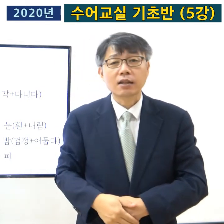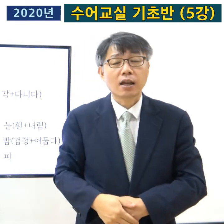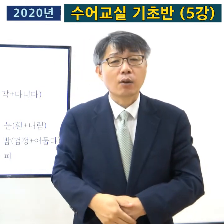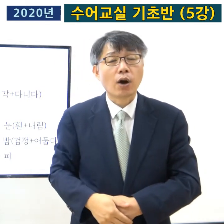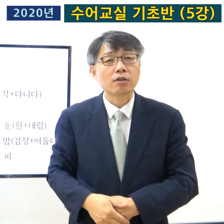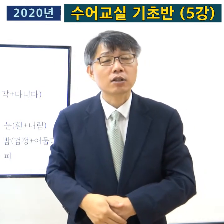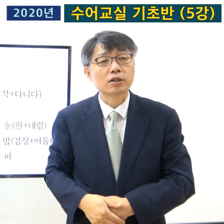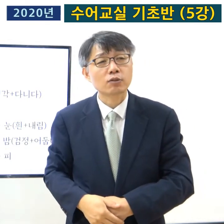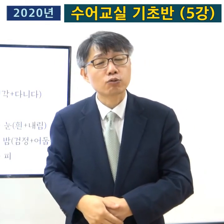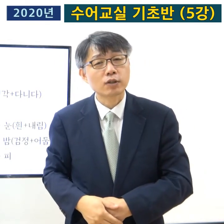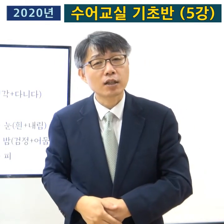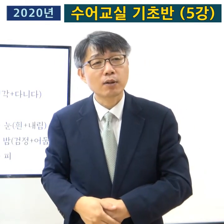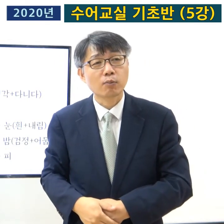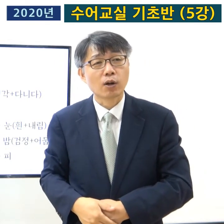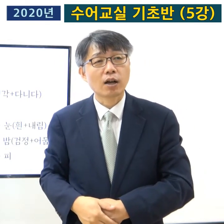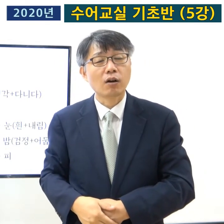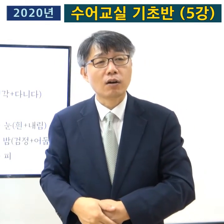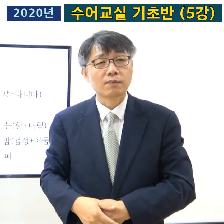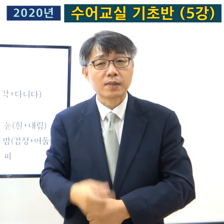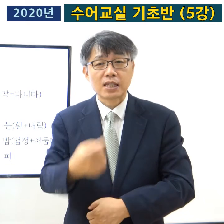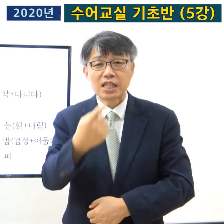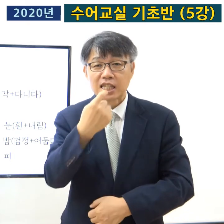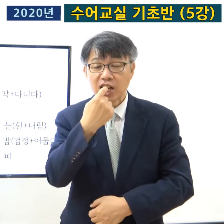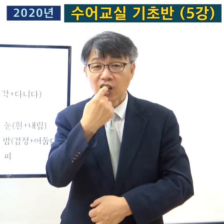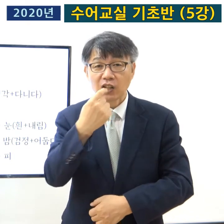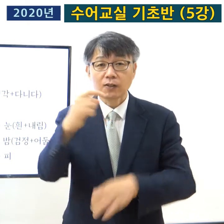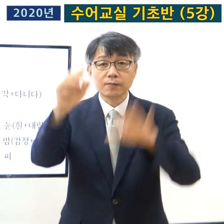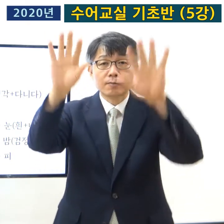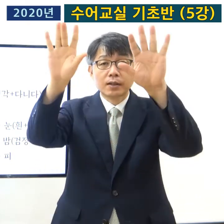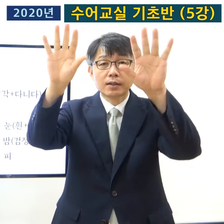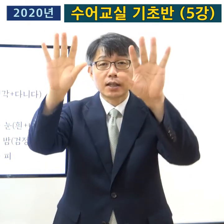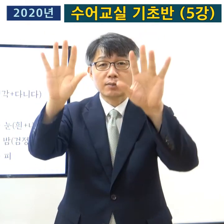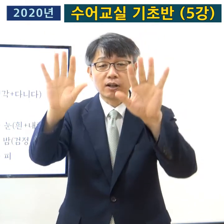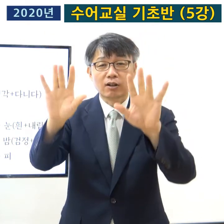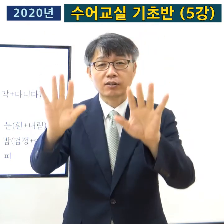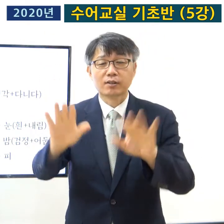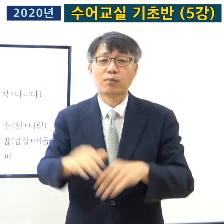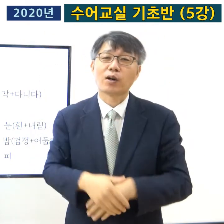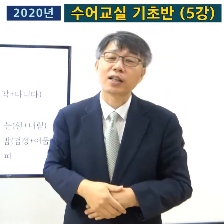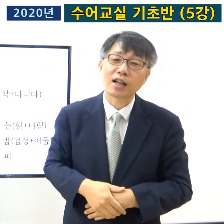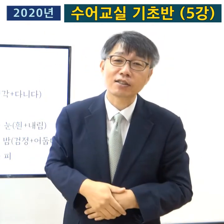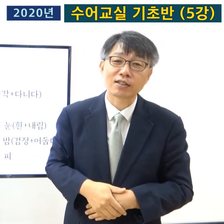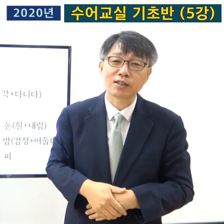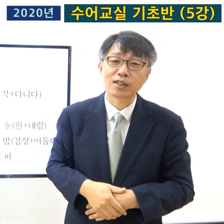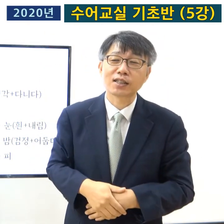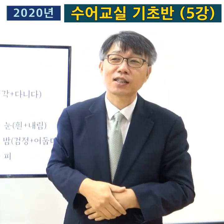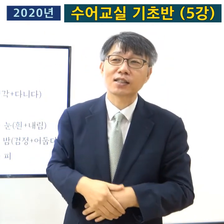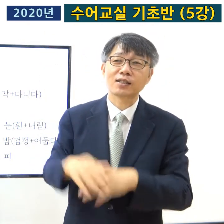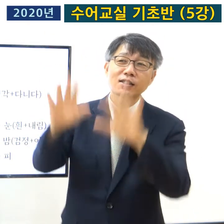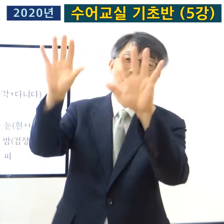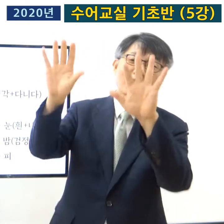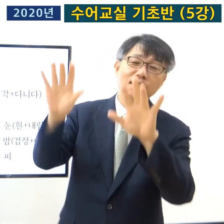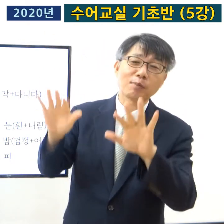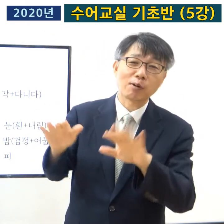흰색인데 하늘에서 이렇게 쭉 내리면 뭘까요? 희거 내리면 뭐가 하늘에서 흰 게 내리면